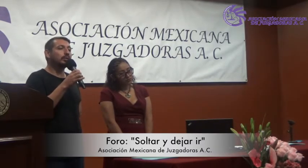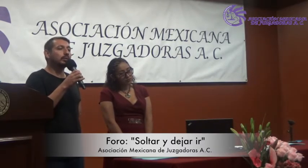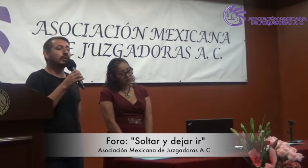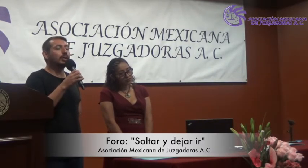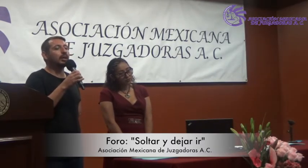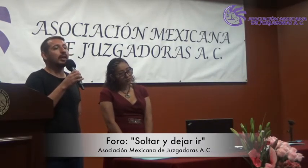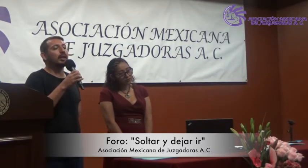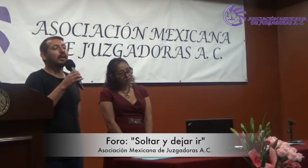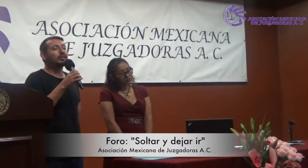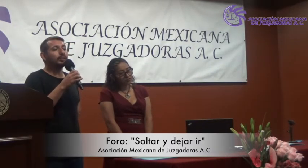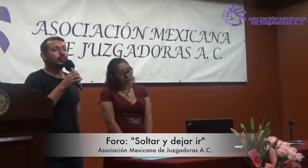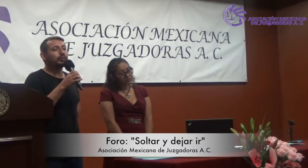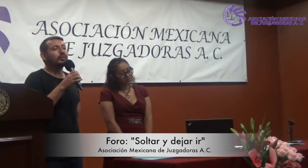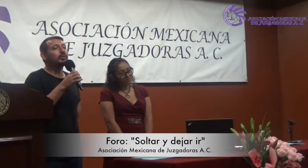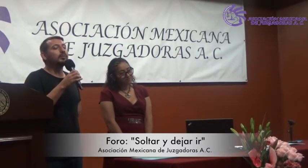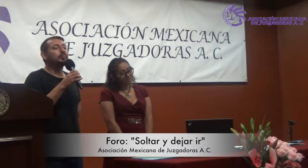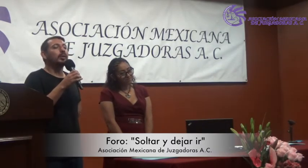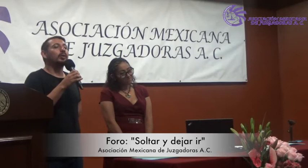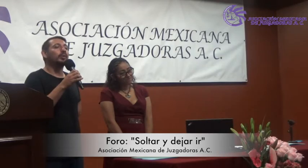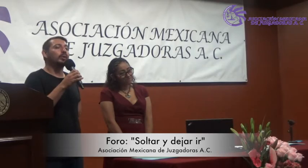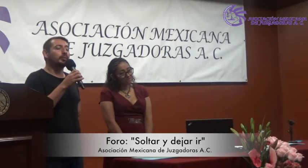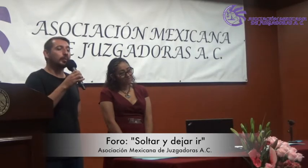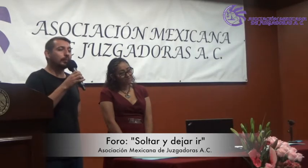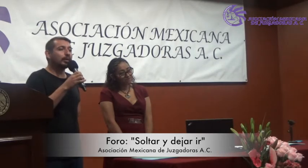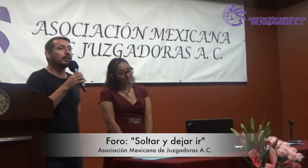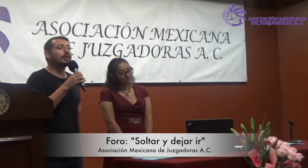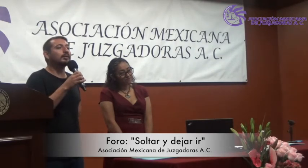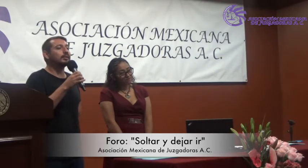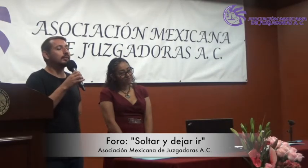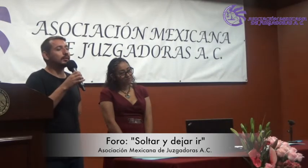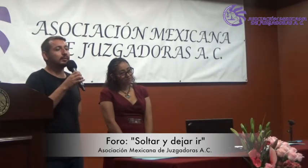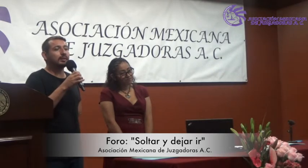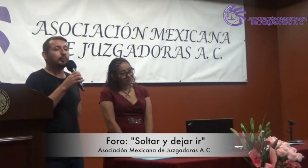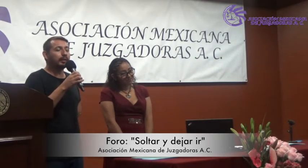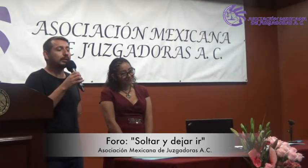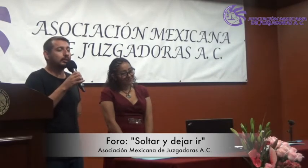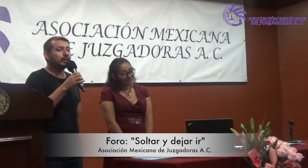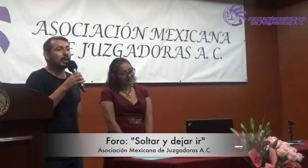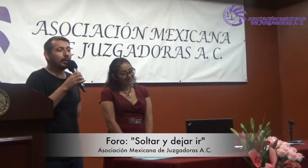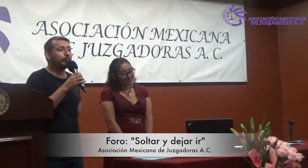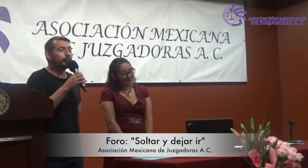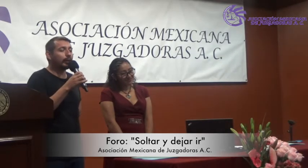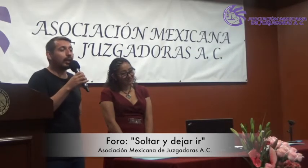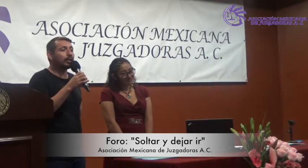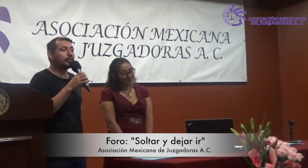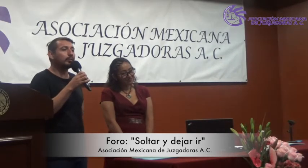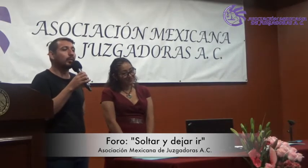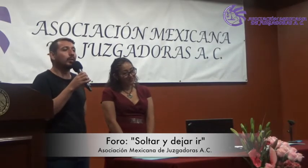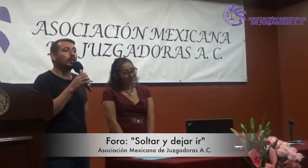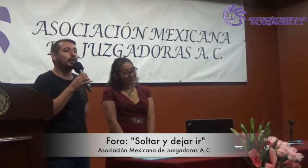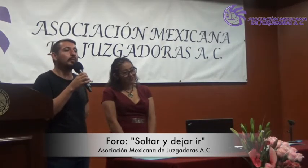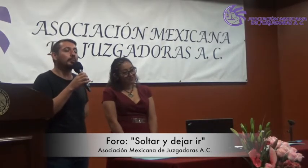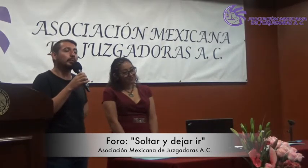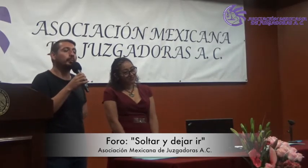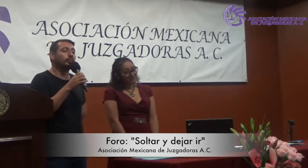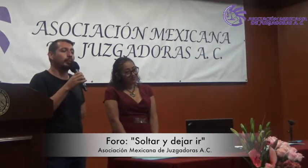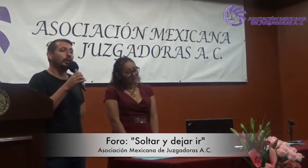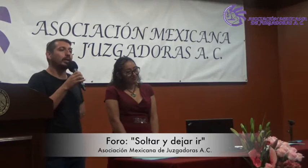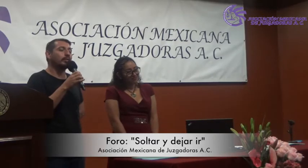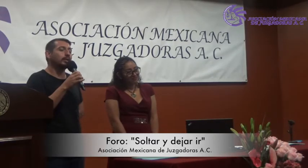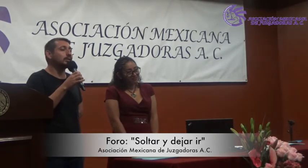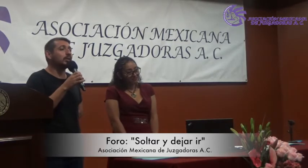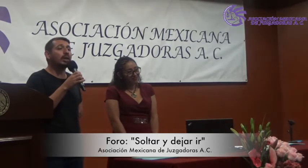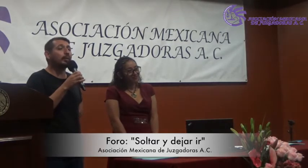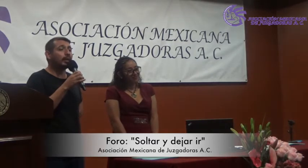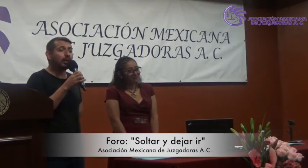hay momentos que cada año me acuerdo de mi mamá. Siempre, casi cada año que me acuerdo de mi mamá